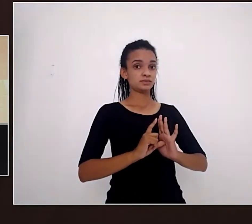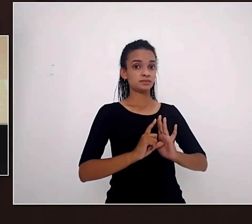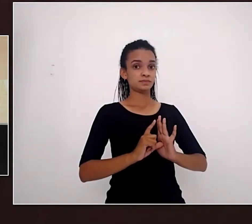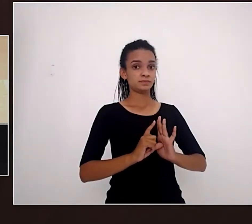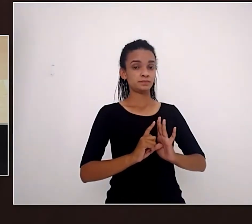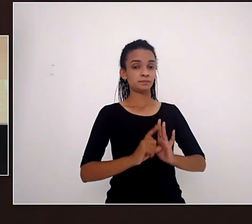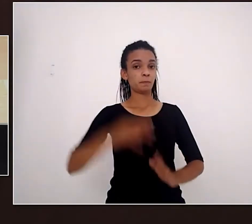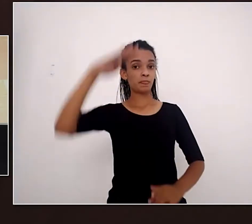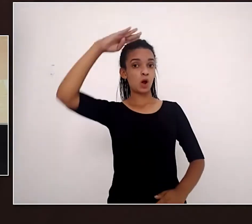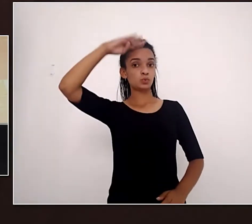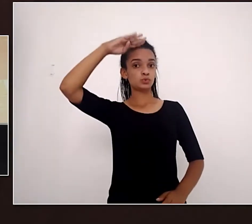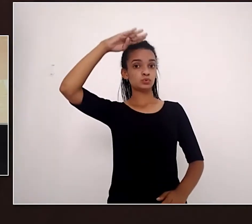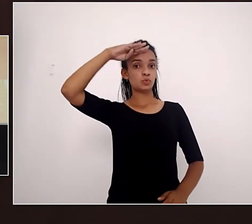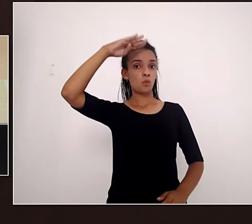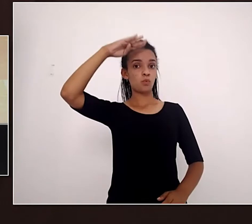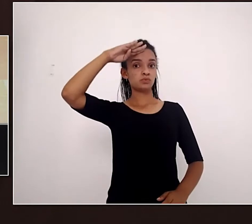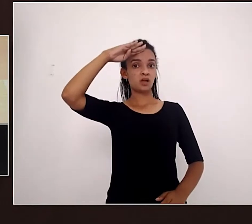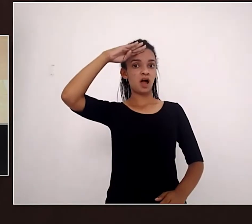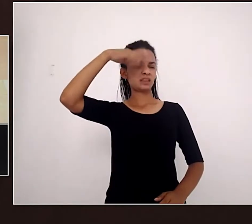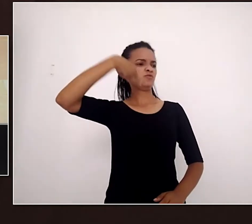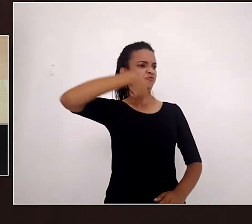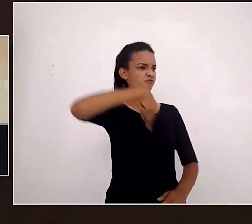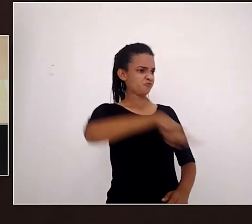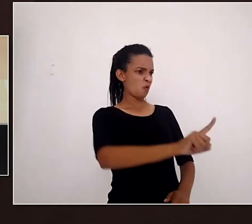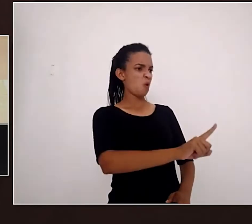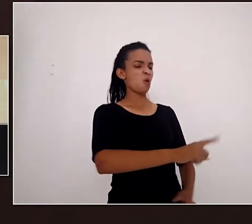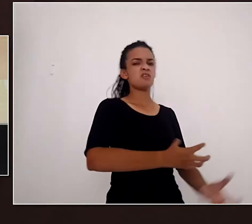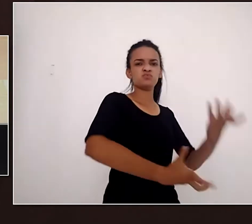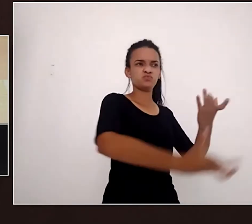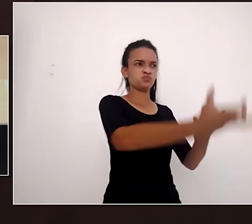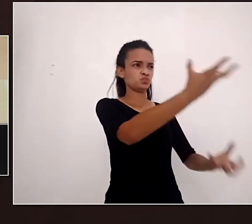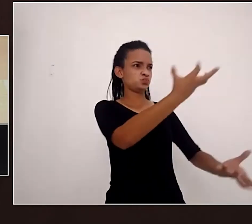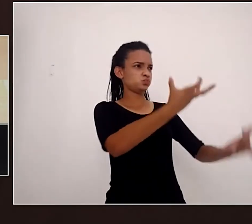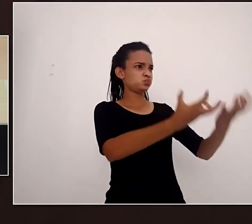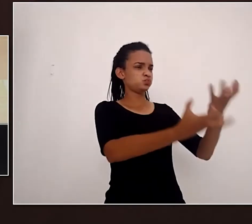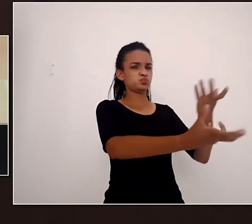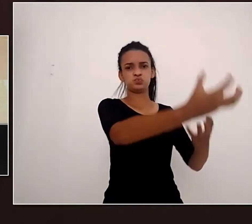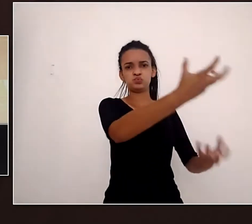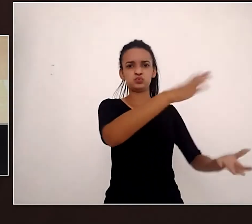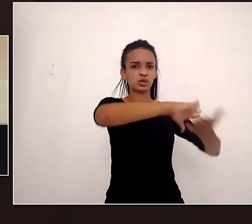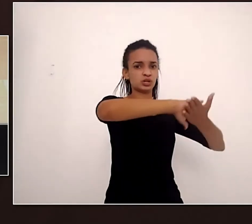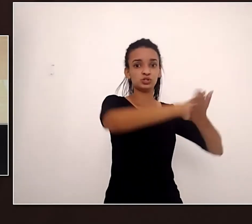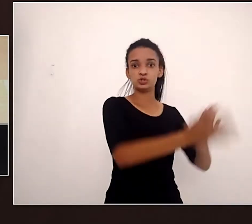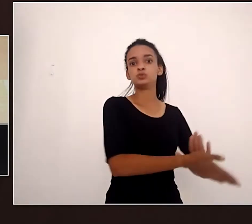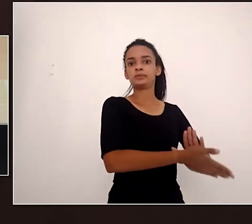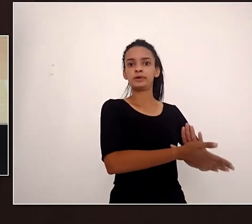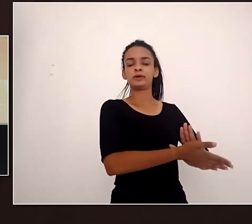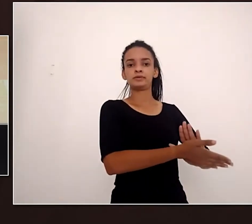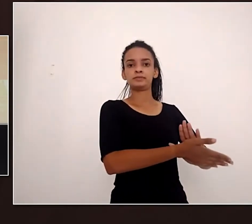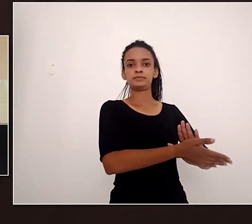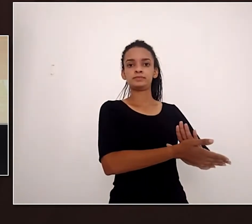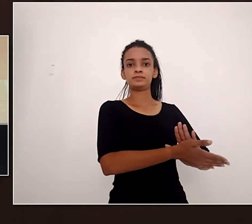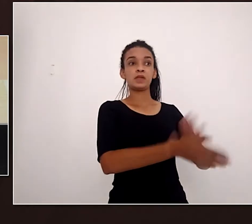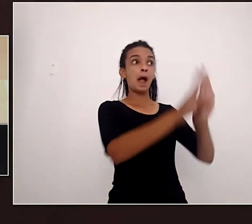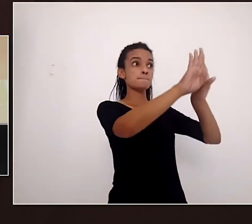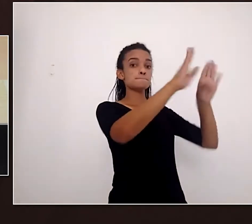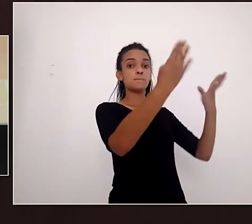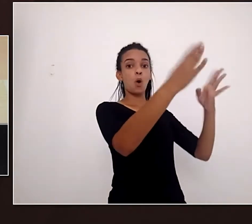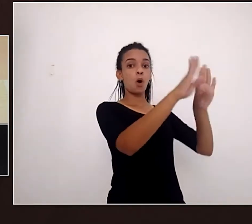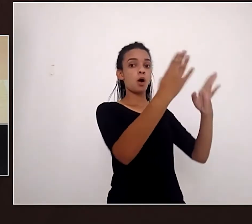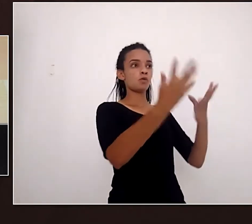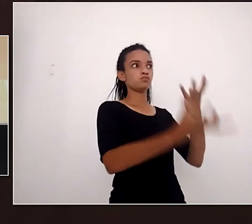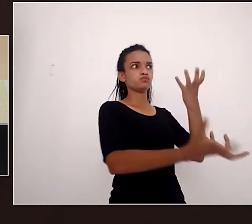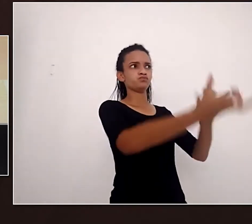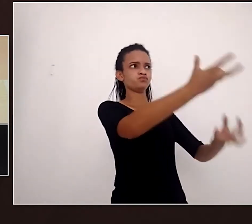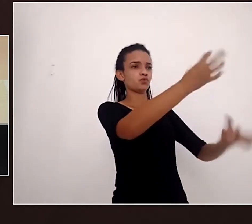soldados, tocando fogo no templo, na porta, e a porta pegou fogo e rapidamente pegou fogo e